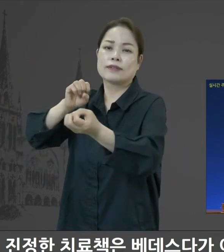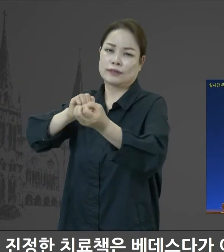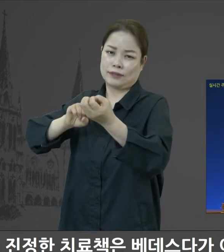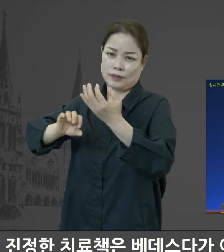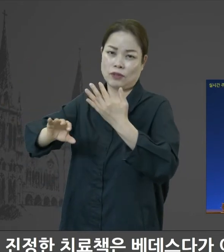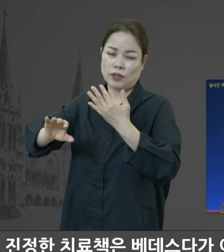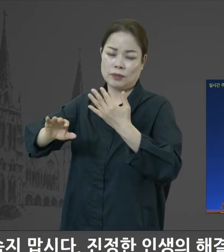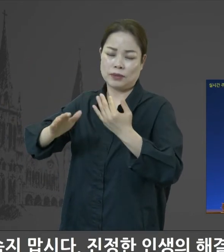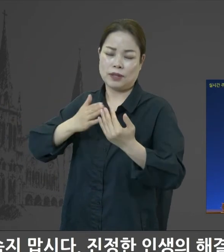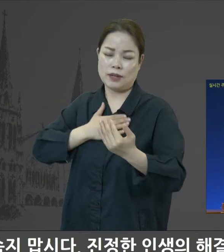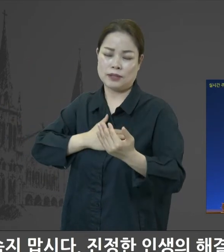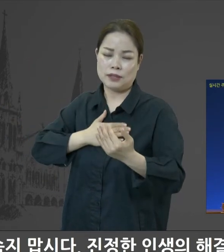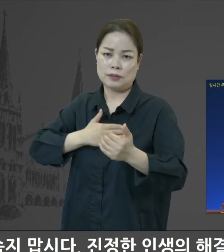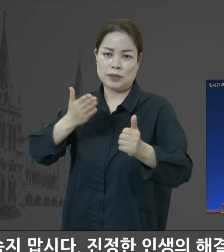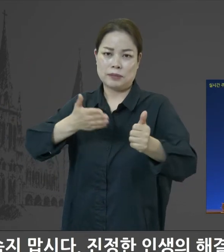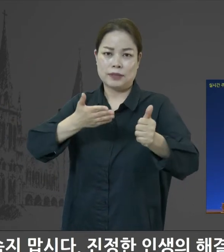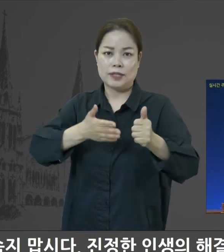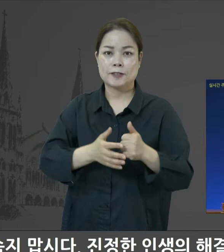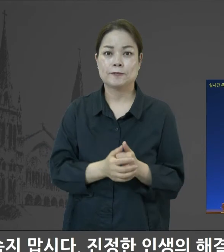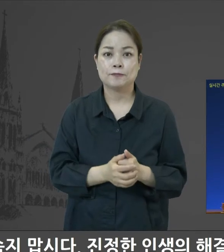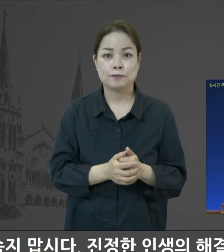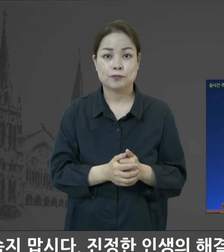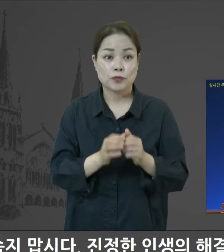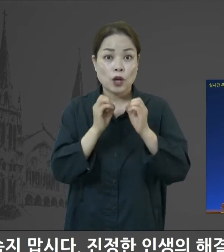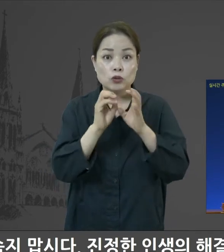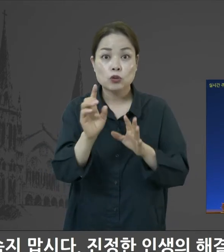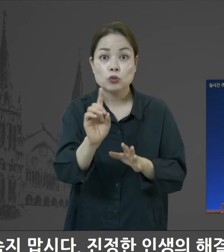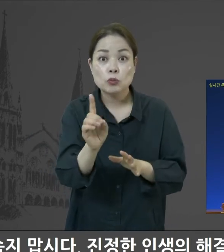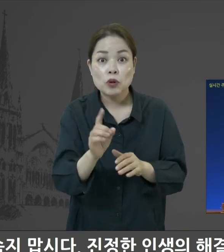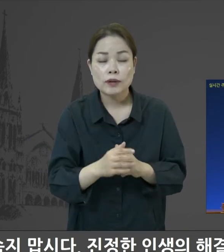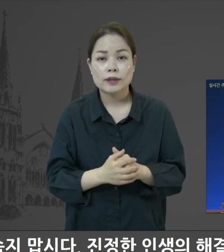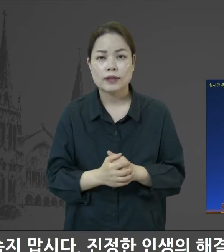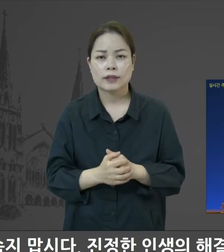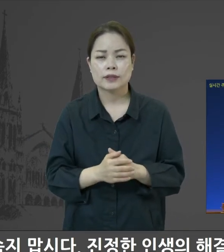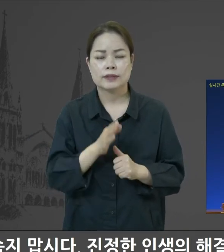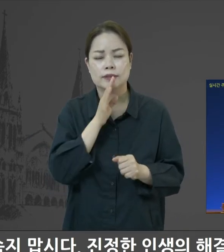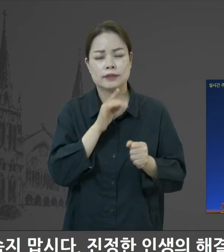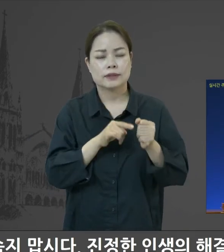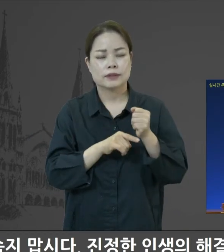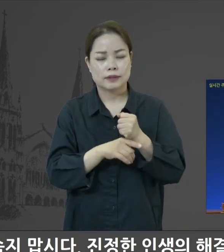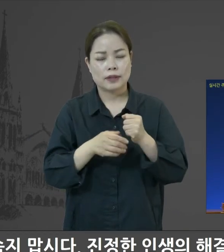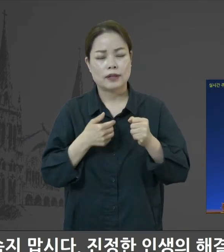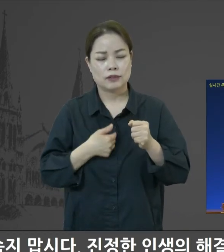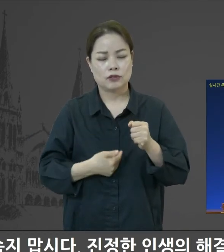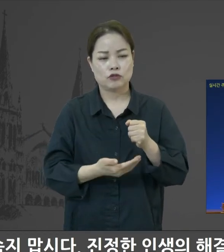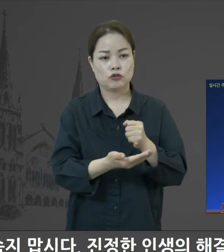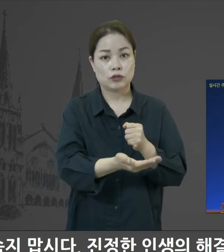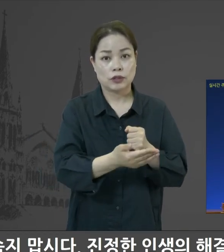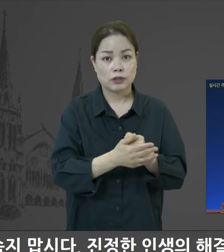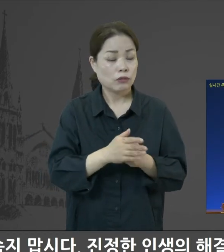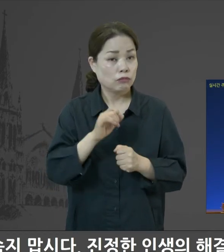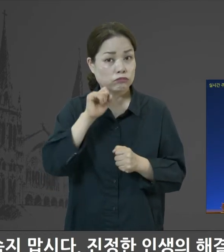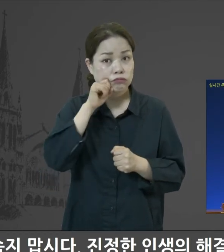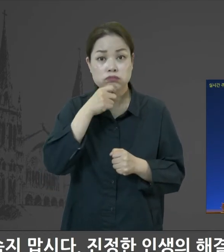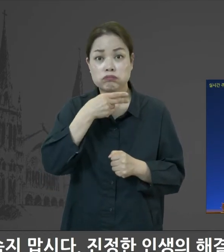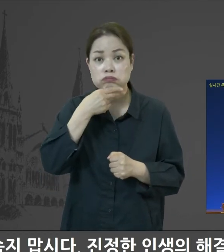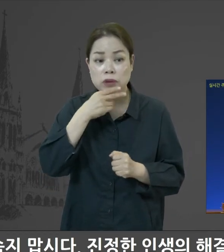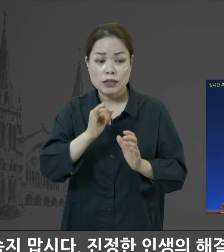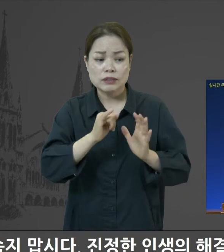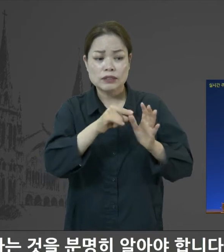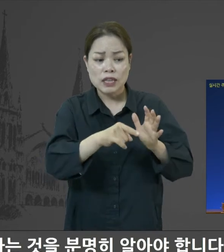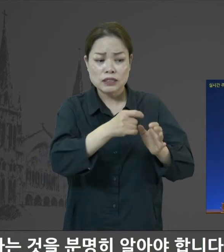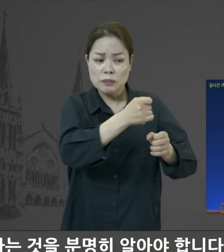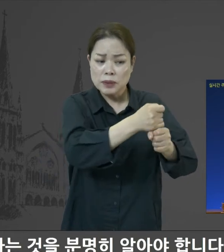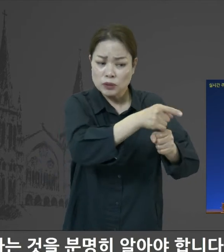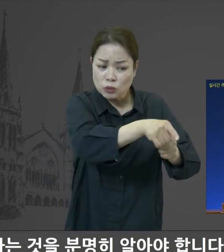분명히 알아야겠습니다. 전도가 무엇입니까? 이 진리를 알려주는 것입니다. 그렇게 어렵지 않습니다. 세상이